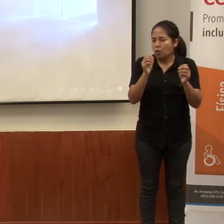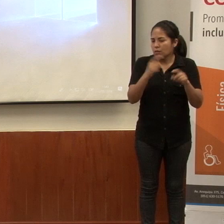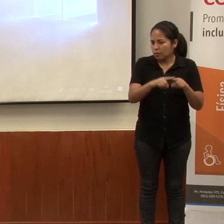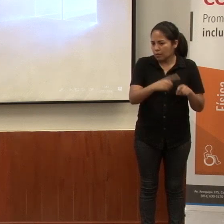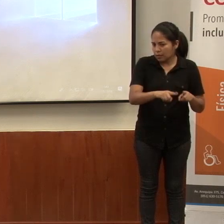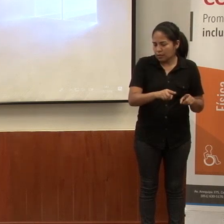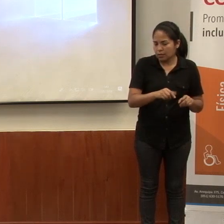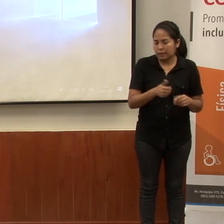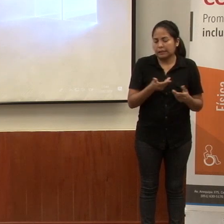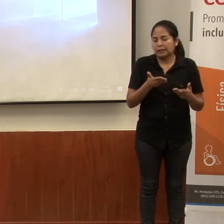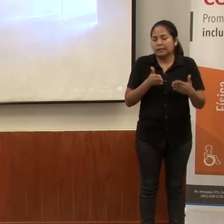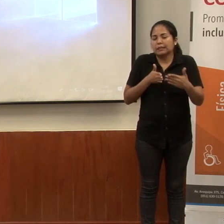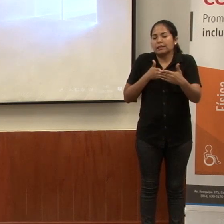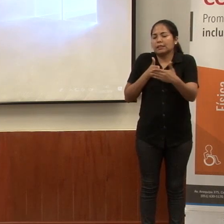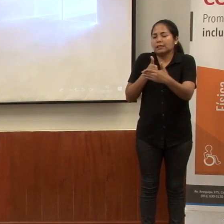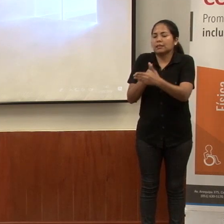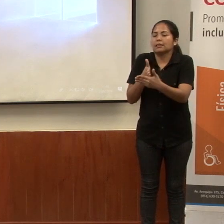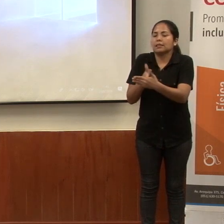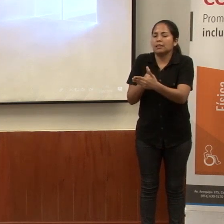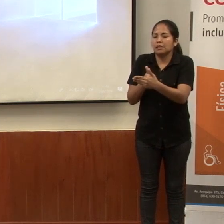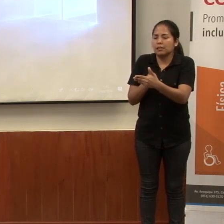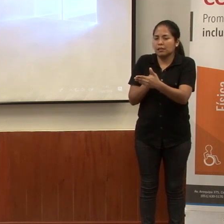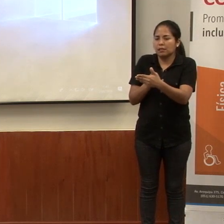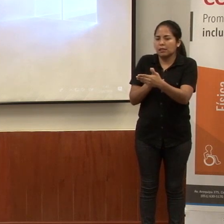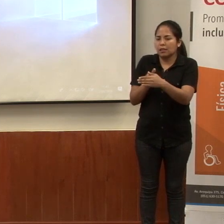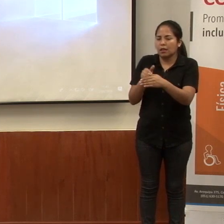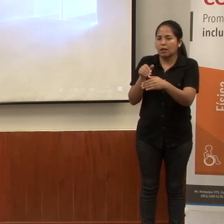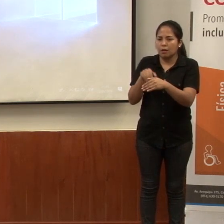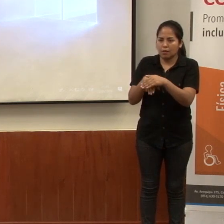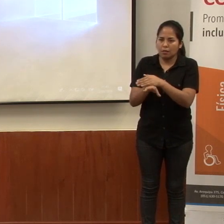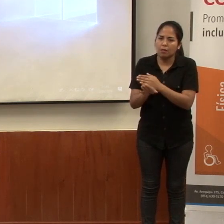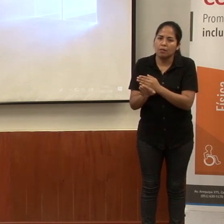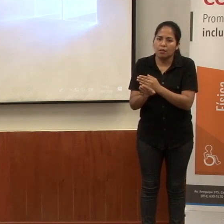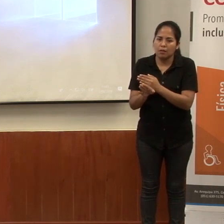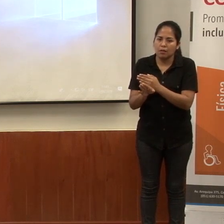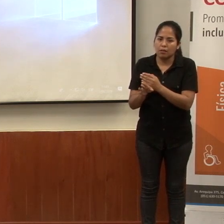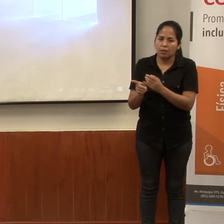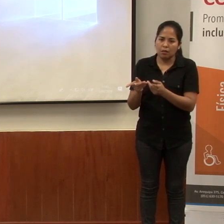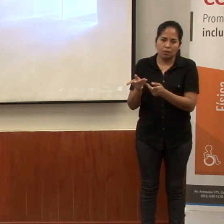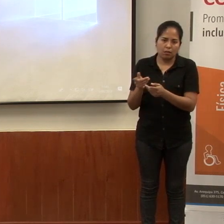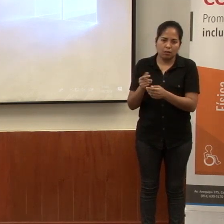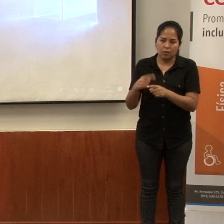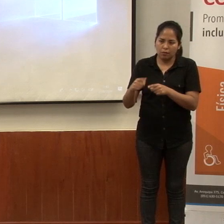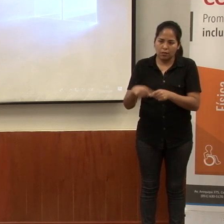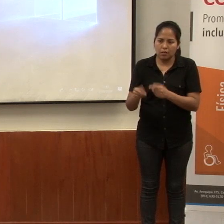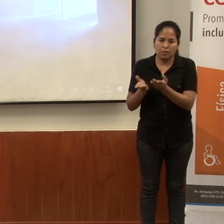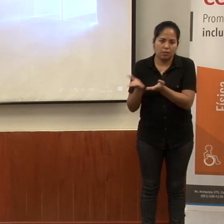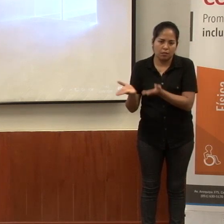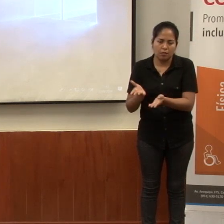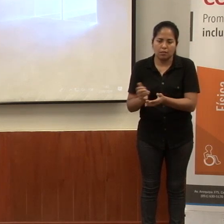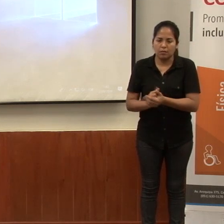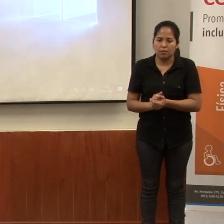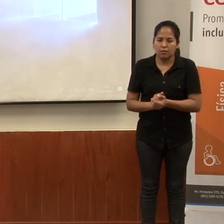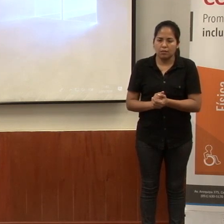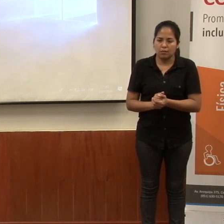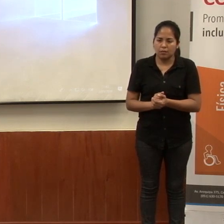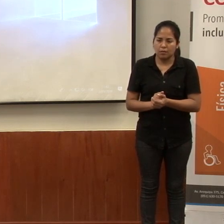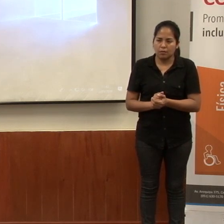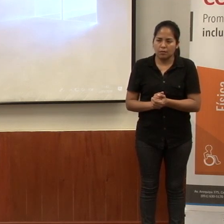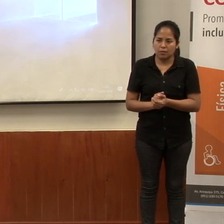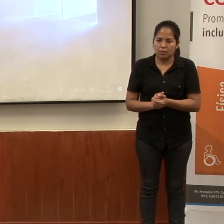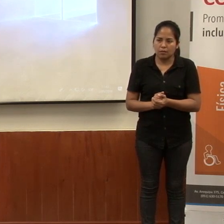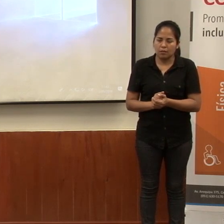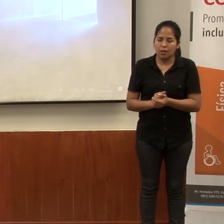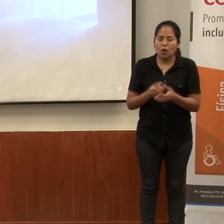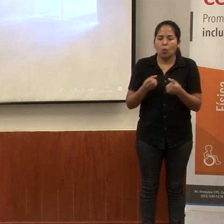actividad o restrinja su participación. Entonces, y la severidad se